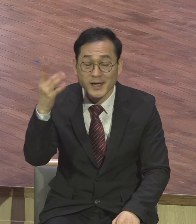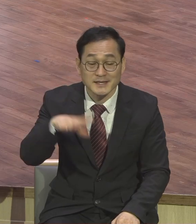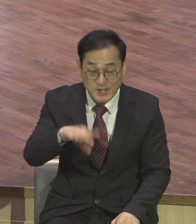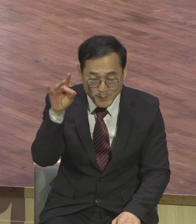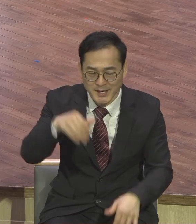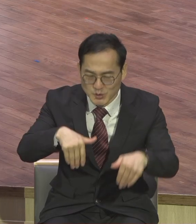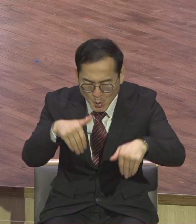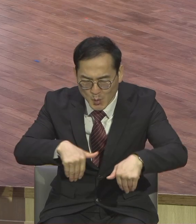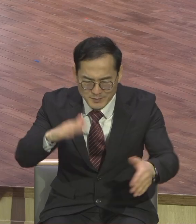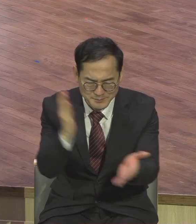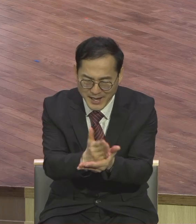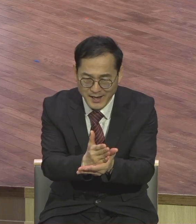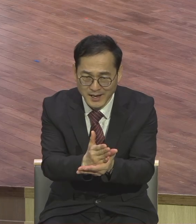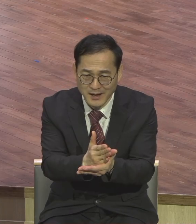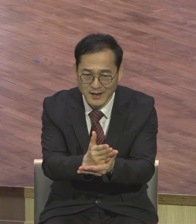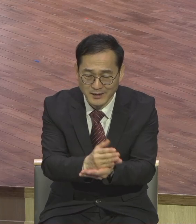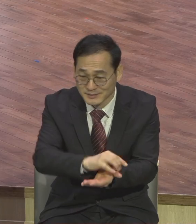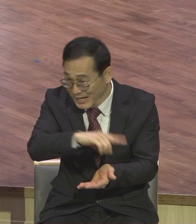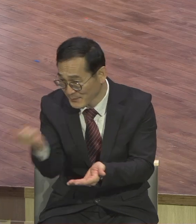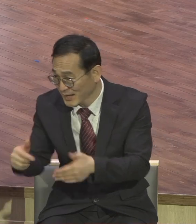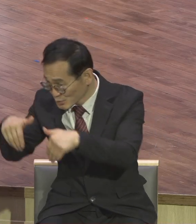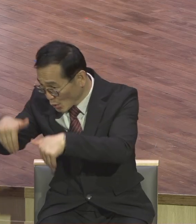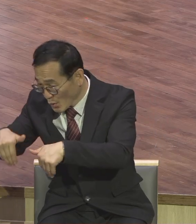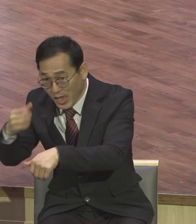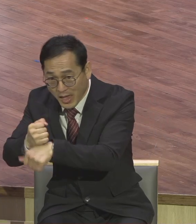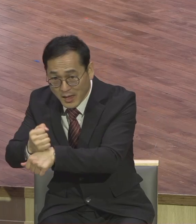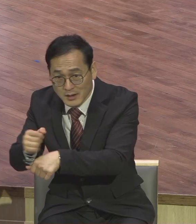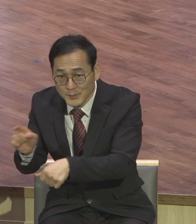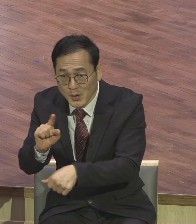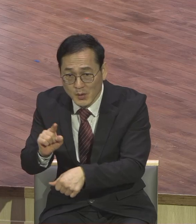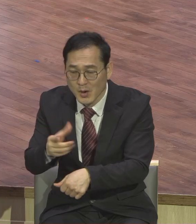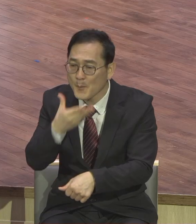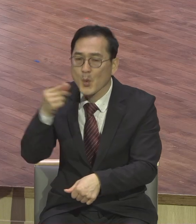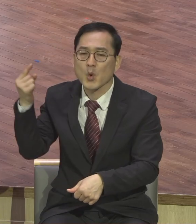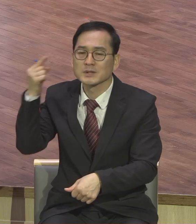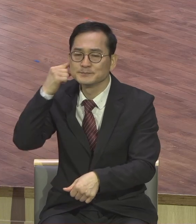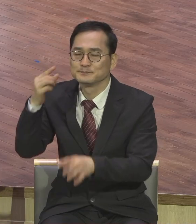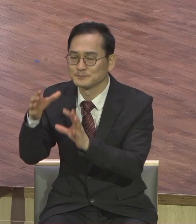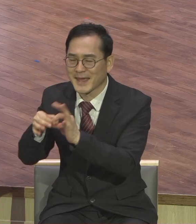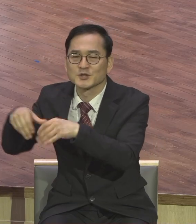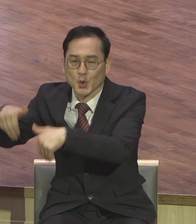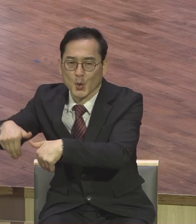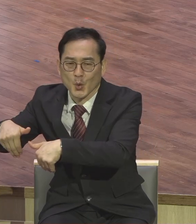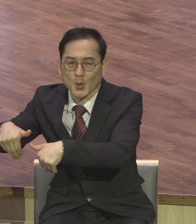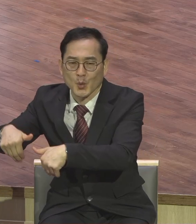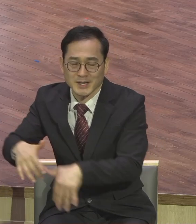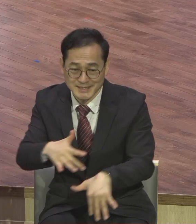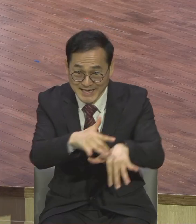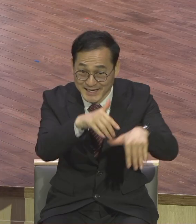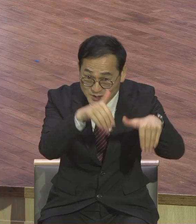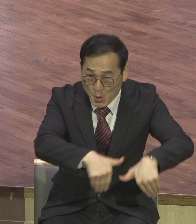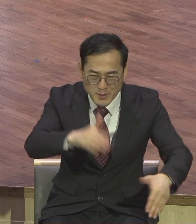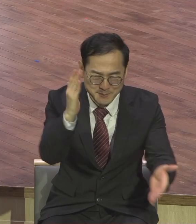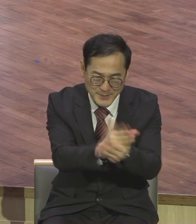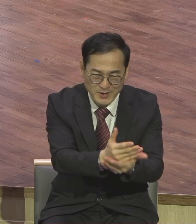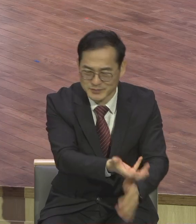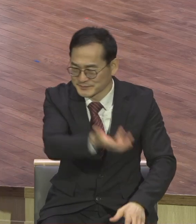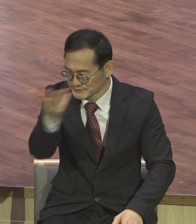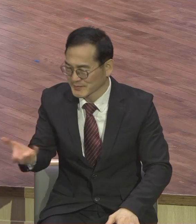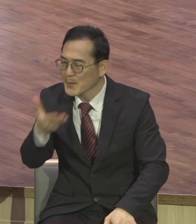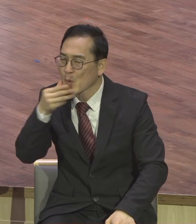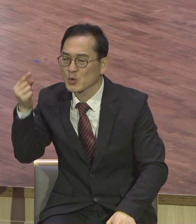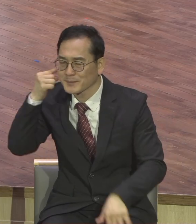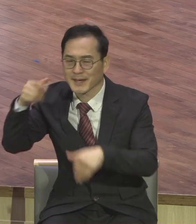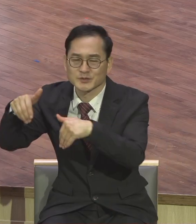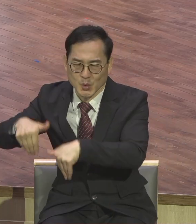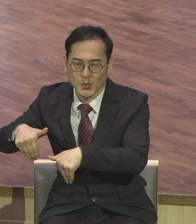그런 말이에요. 복음적으로 하나 되라. 이 일에 종이 되라. 섬겨라. 섬김